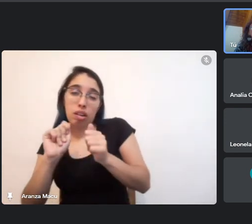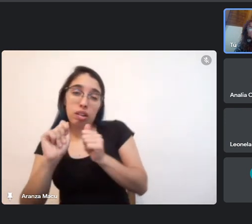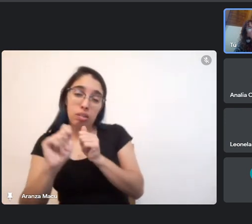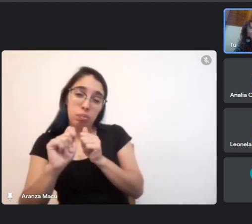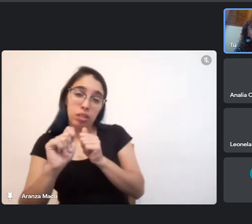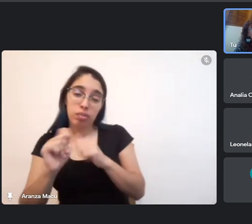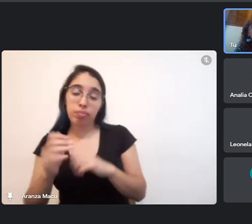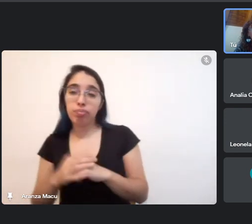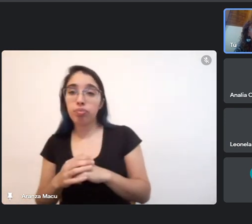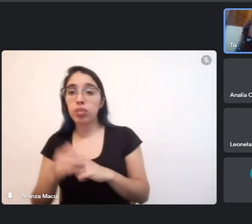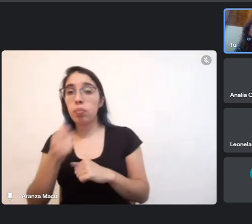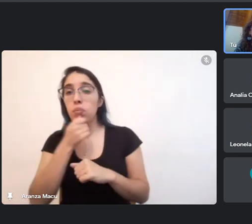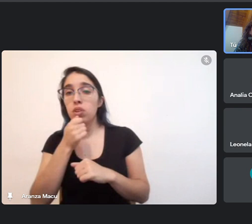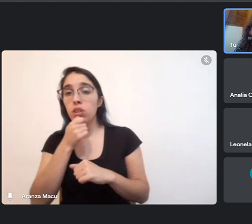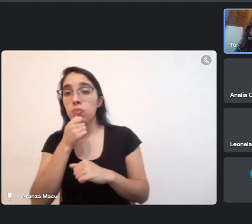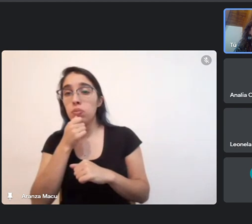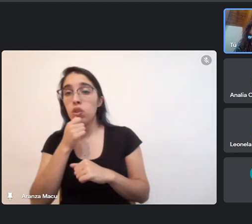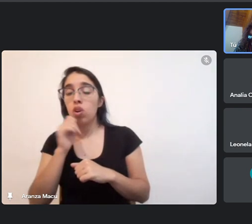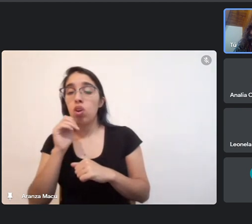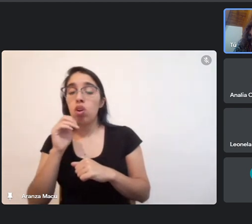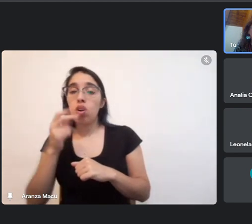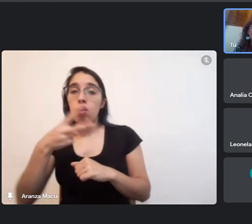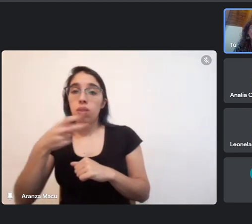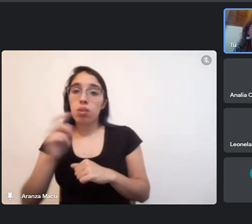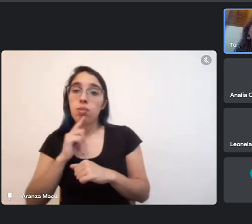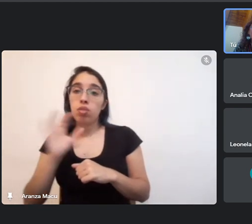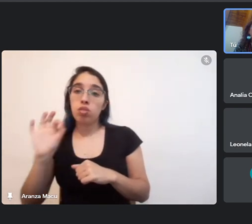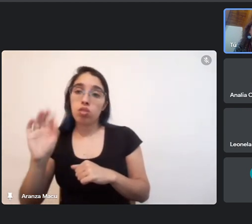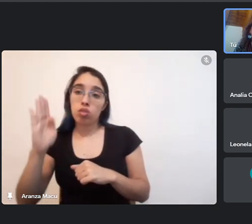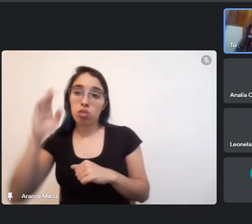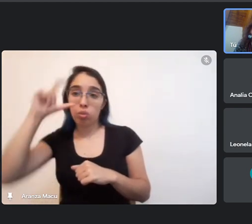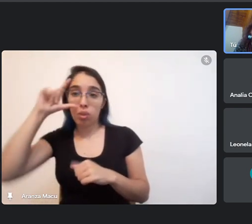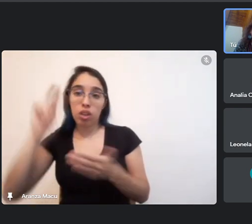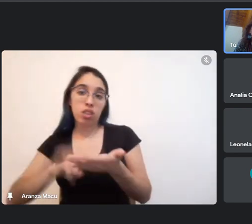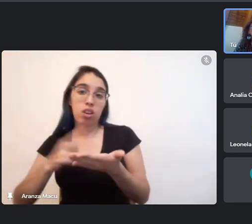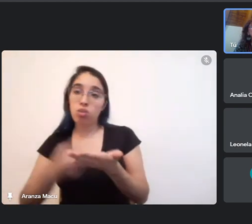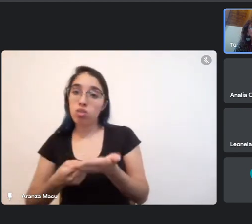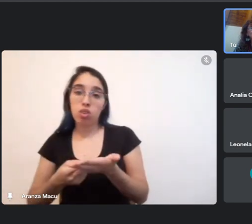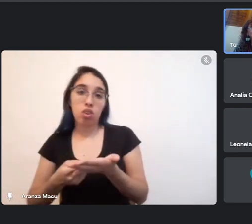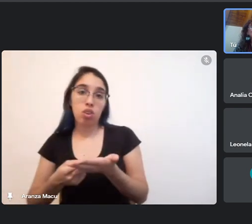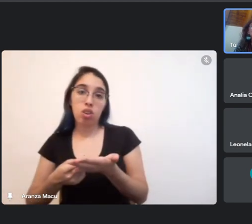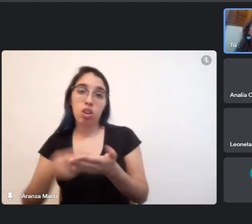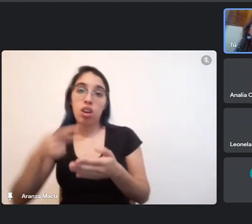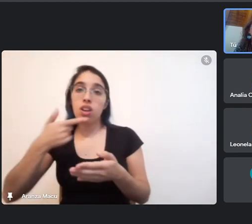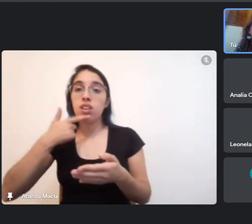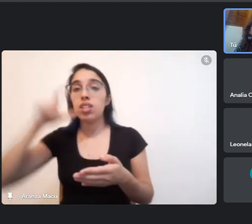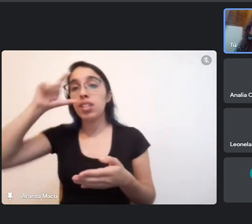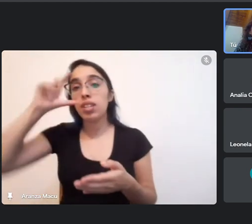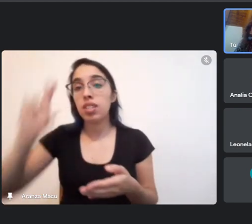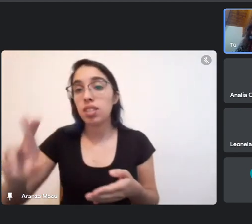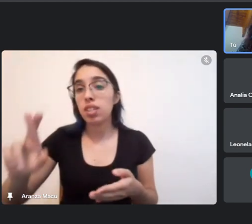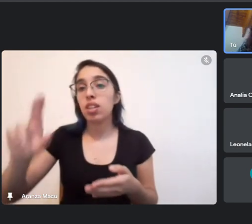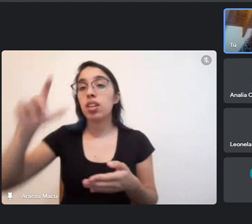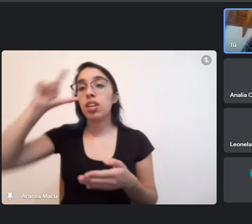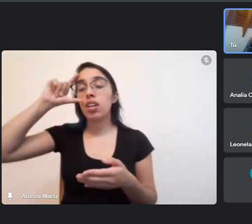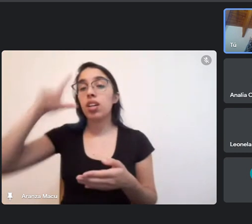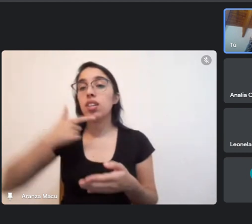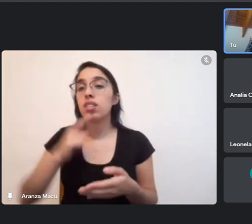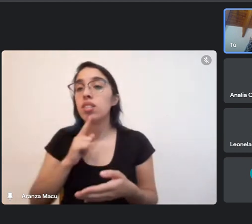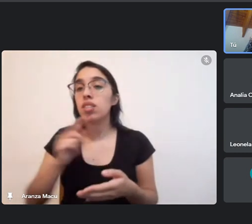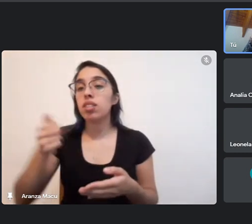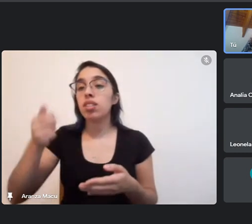be no presenta problemas, siempre es ser o estar. Pero have y do tienen algunas